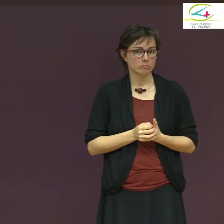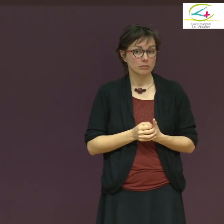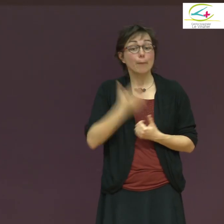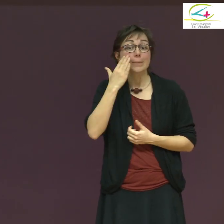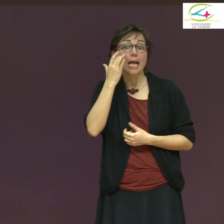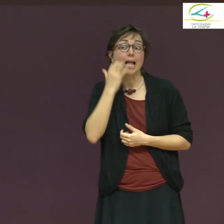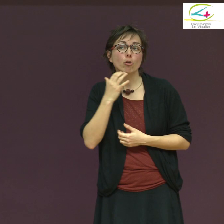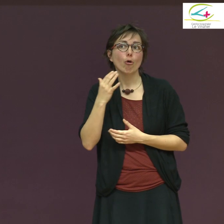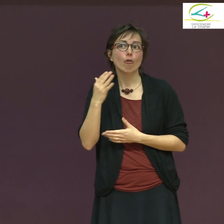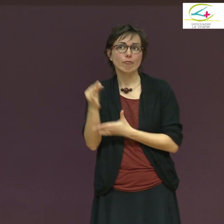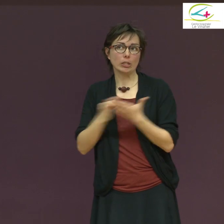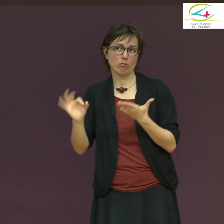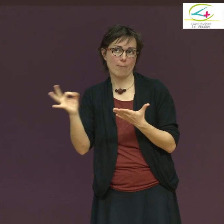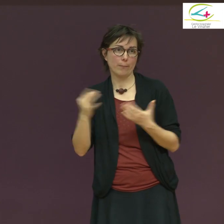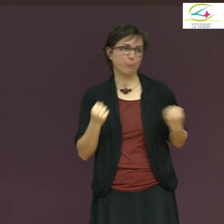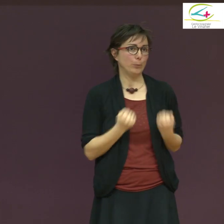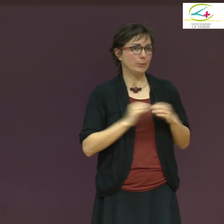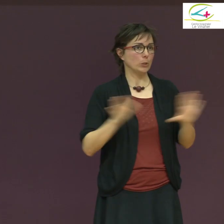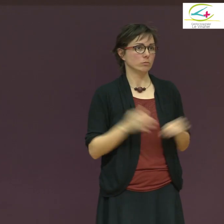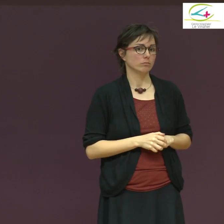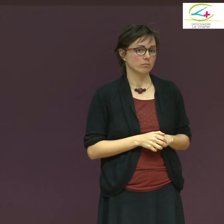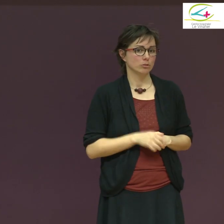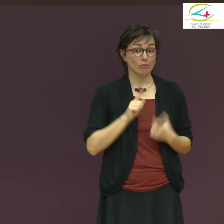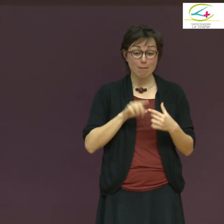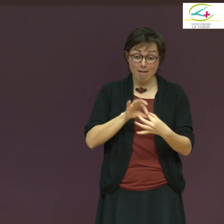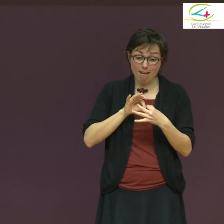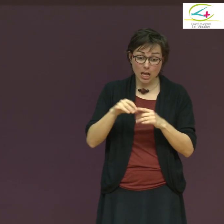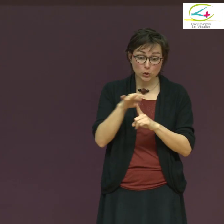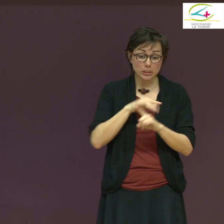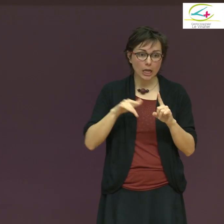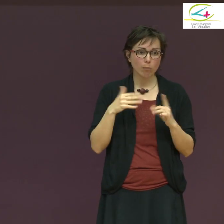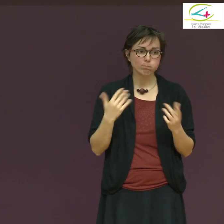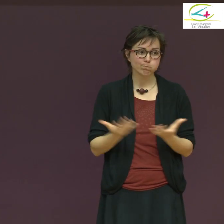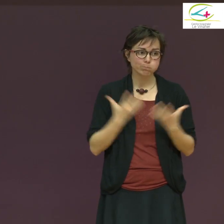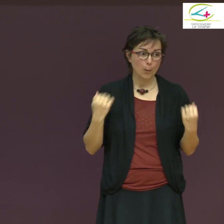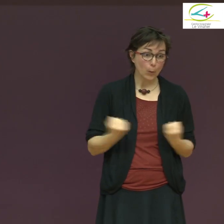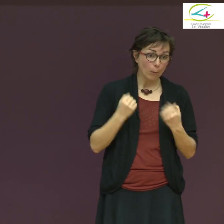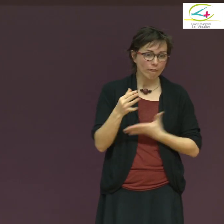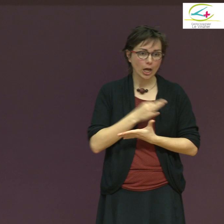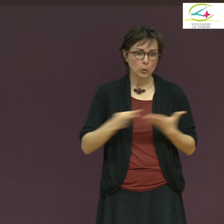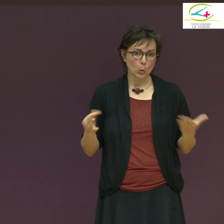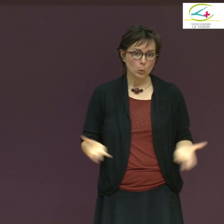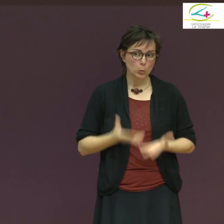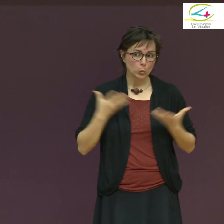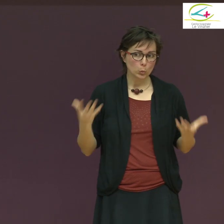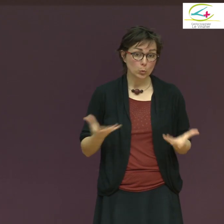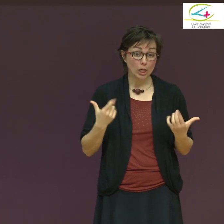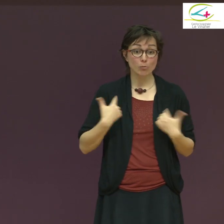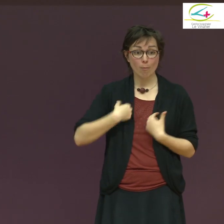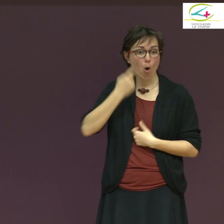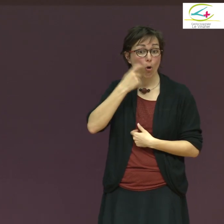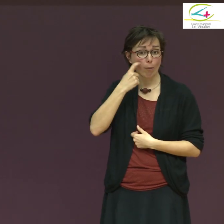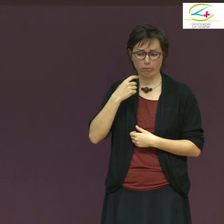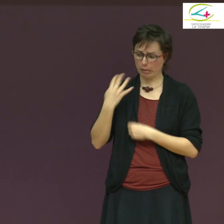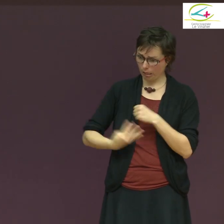factures. Donc, comment le lien social, la facture ou la pub, il y a mieux, quoi. Et on s'est aperçu, hein, ça fait 4 ans que le